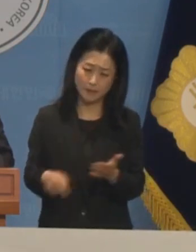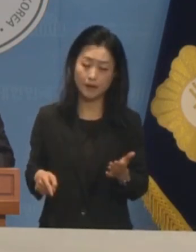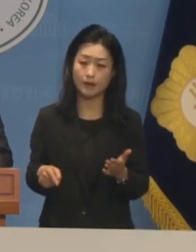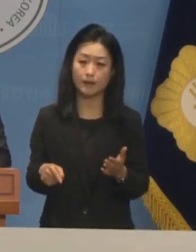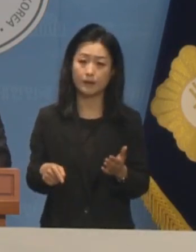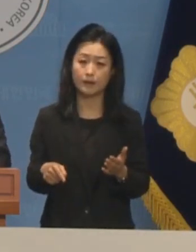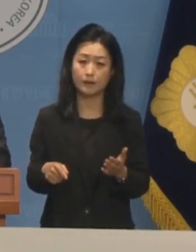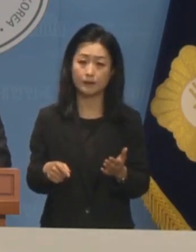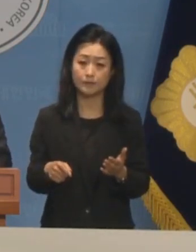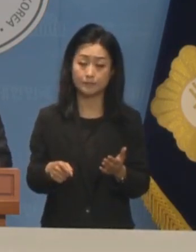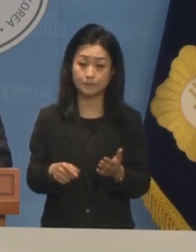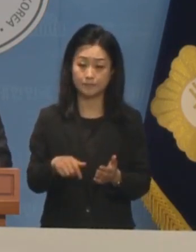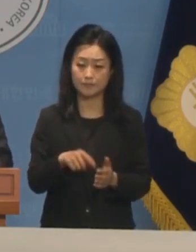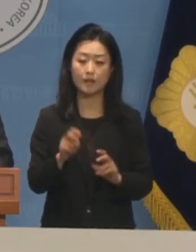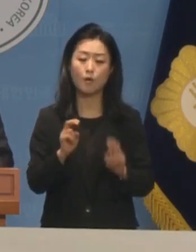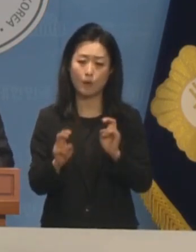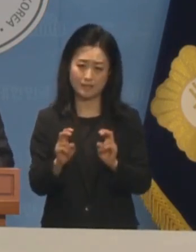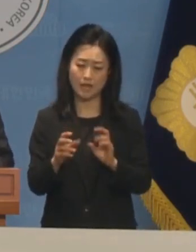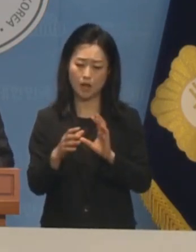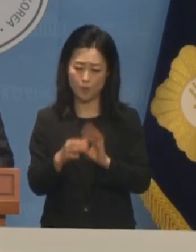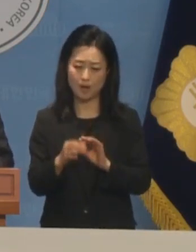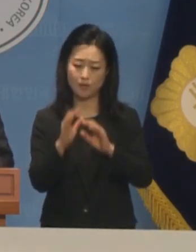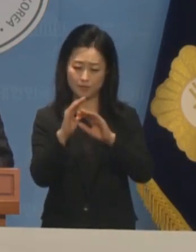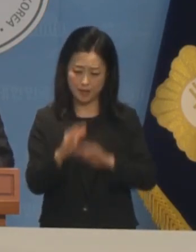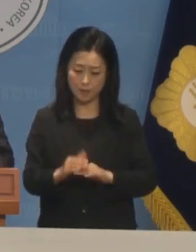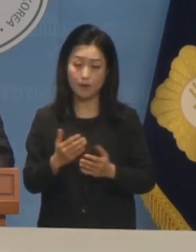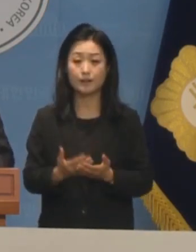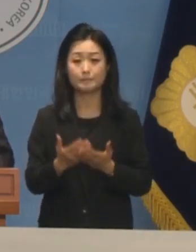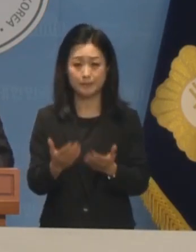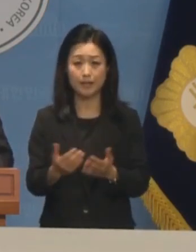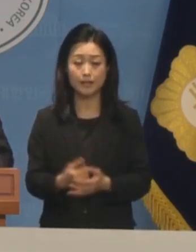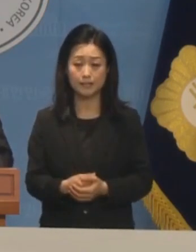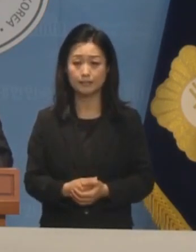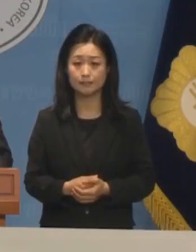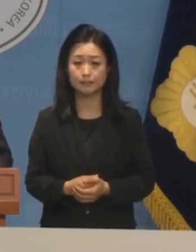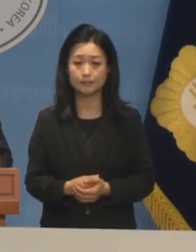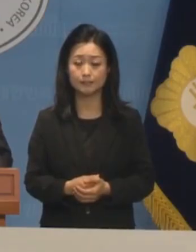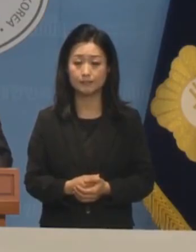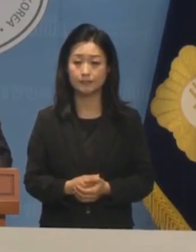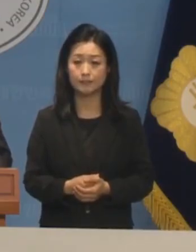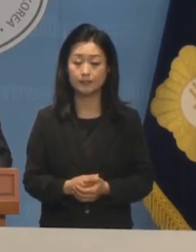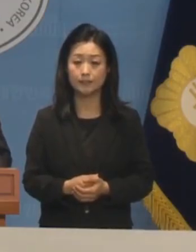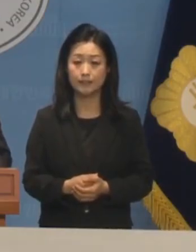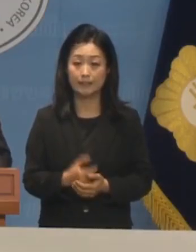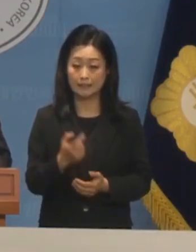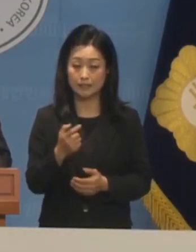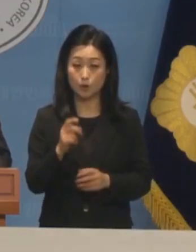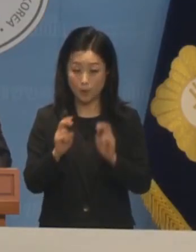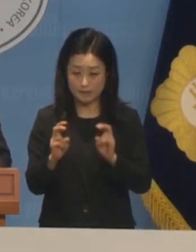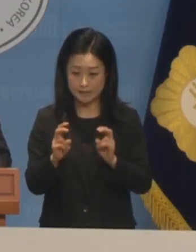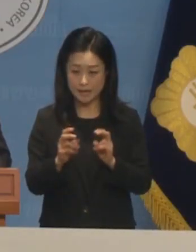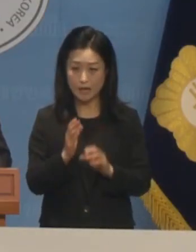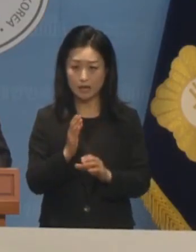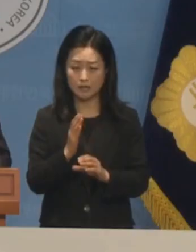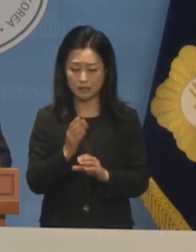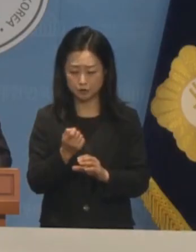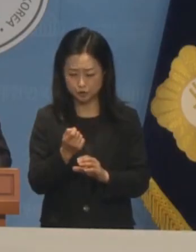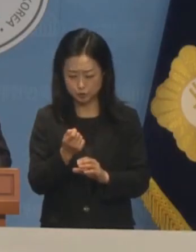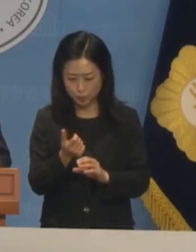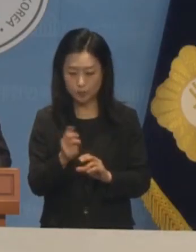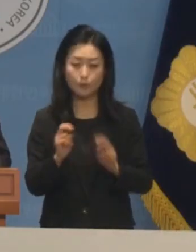있는 한 회사와 관련된 것입니다. 한 작은 회사와 관련된 일이기도